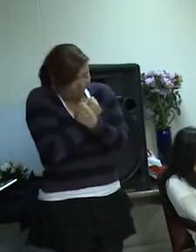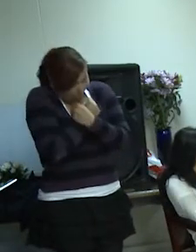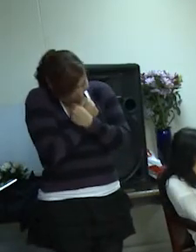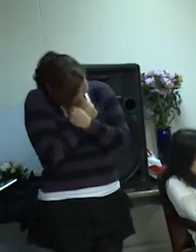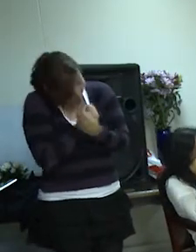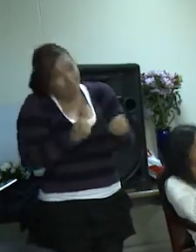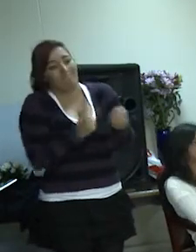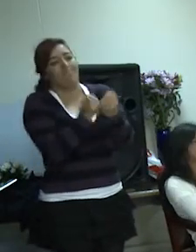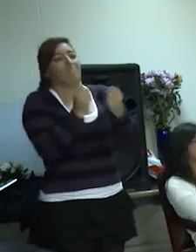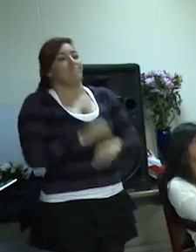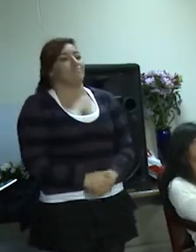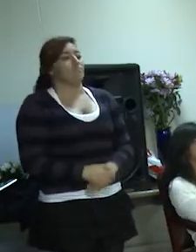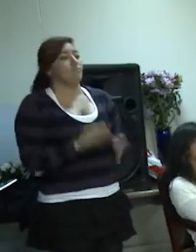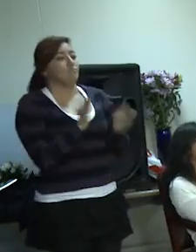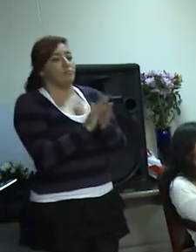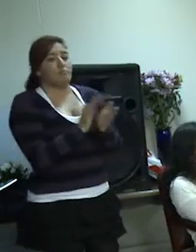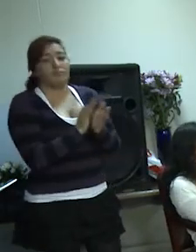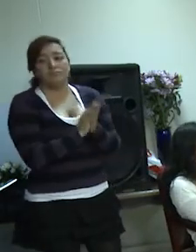afecto.